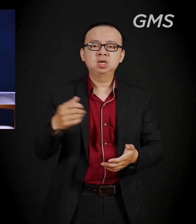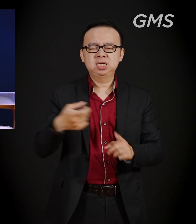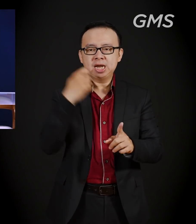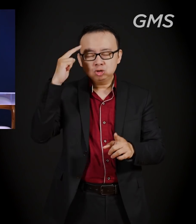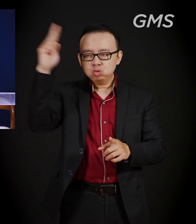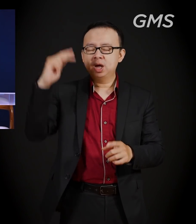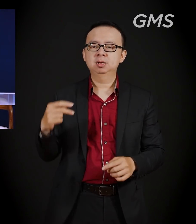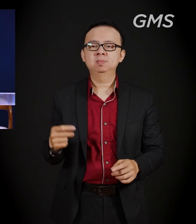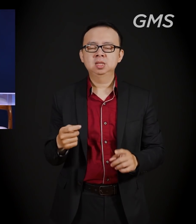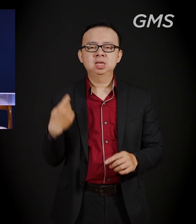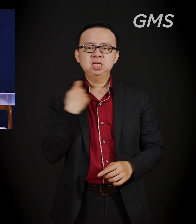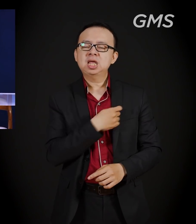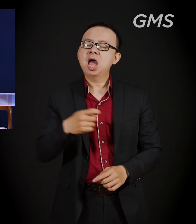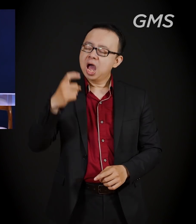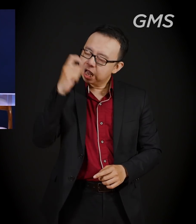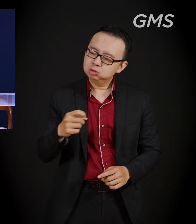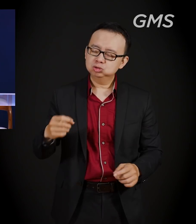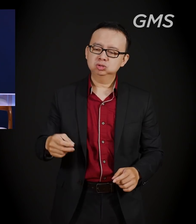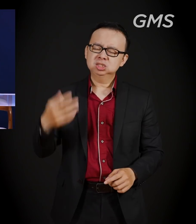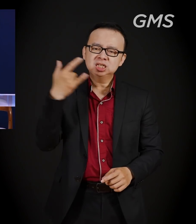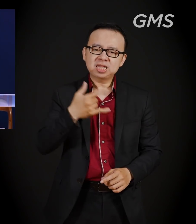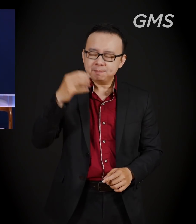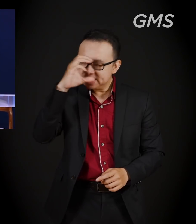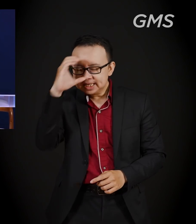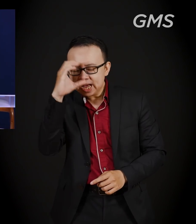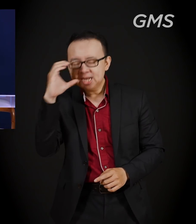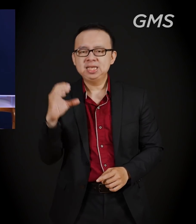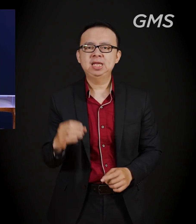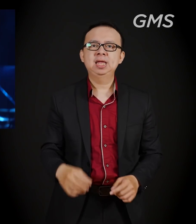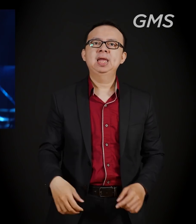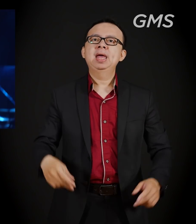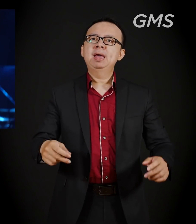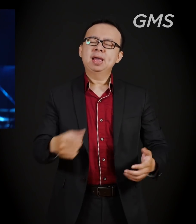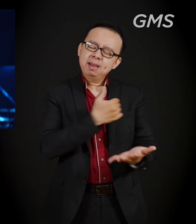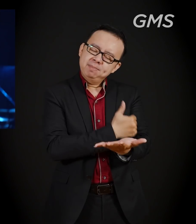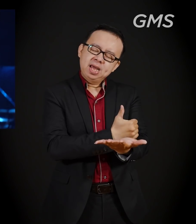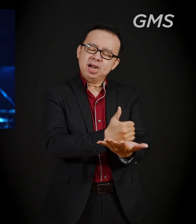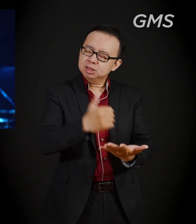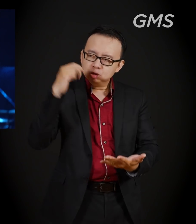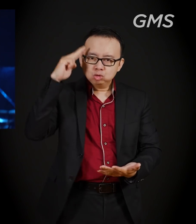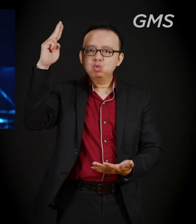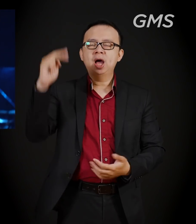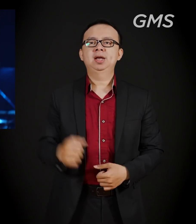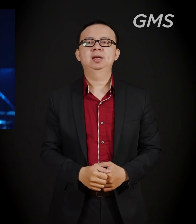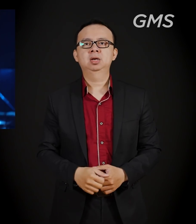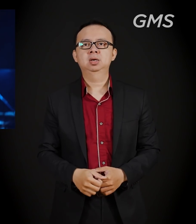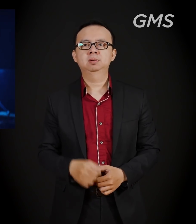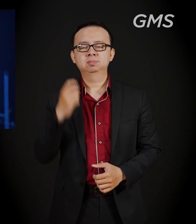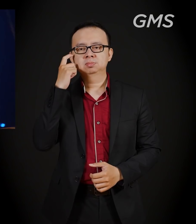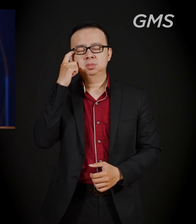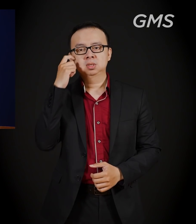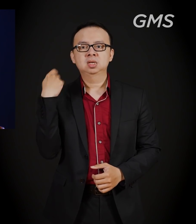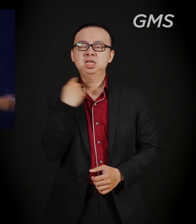kerajaan Allah dan kebenarannya. Dan Alkitab berkata, kita harus taat dan setia. Disakiti,